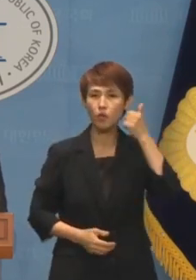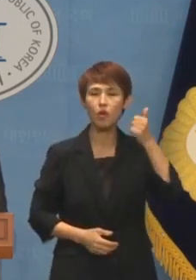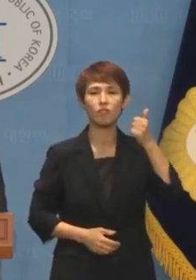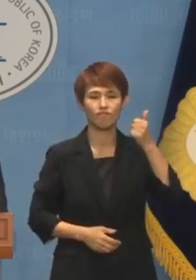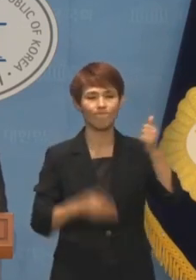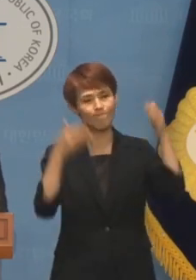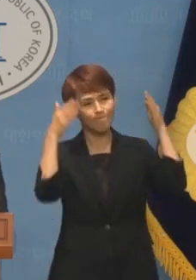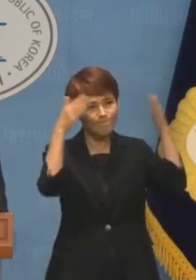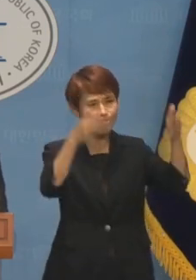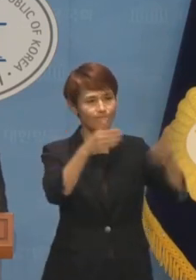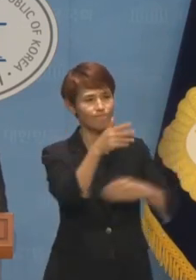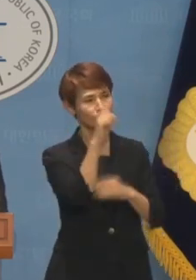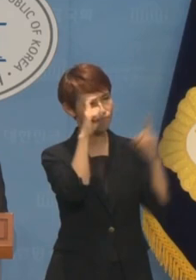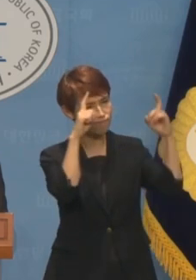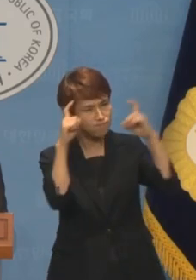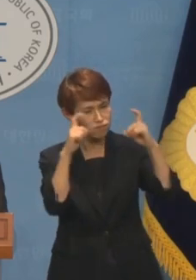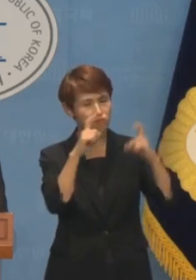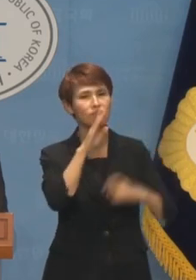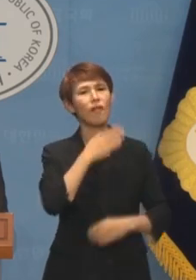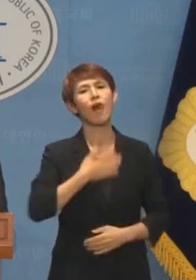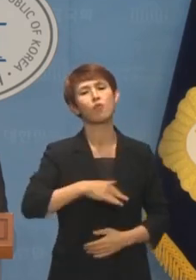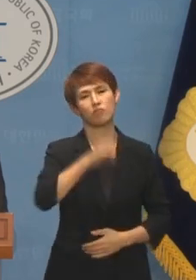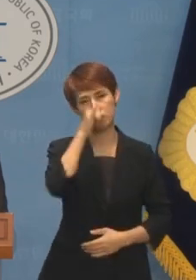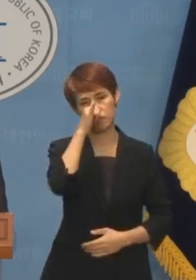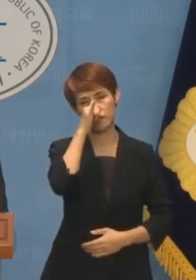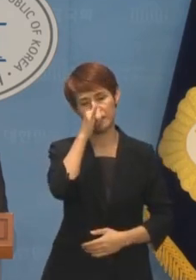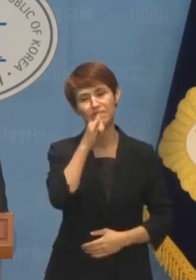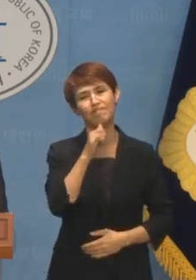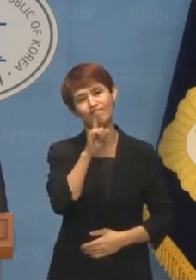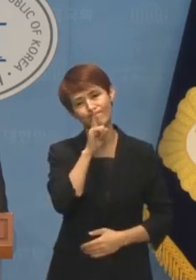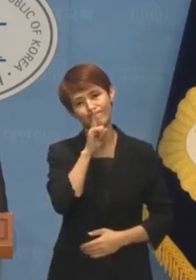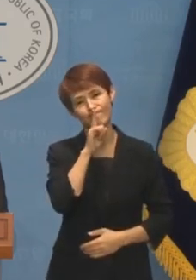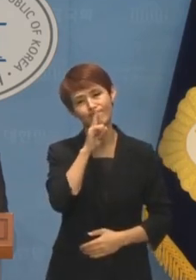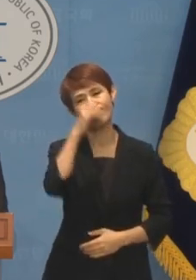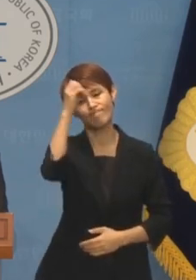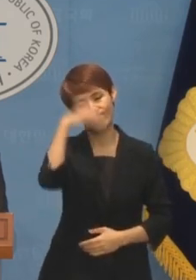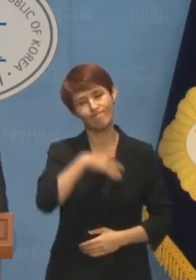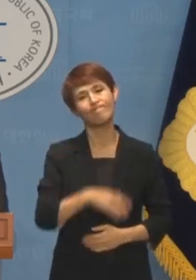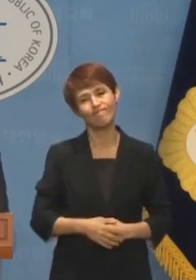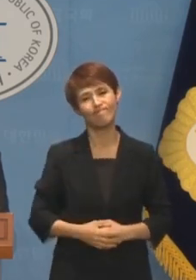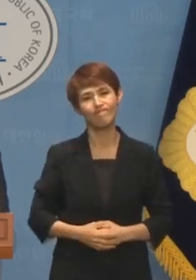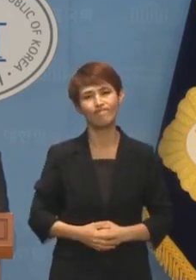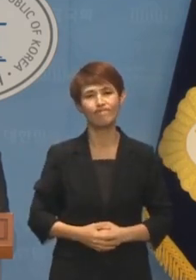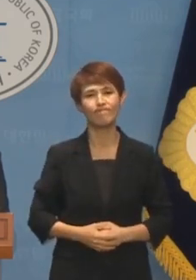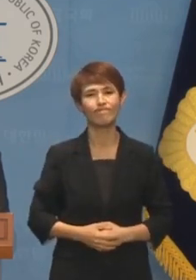취재하는 것이 관행임을 알기에 저희는 담담하게 받아들였습니다.